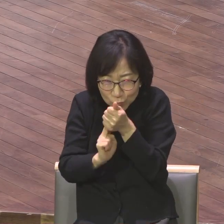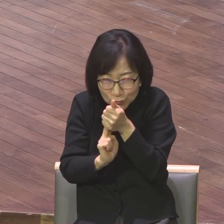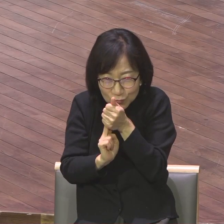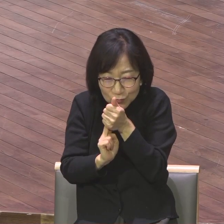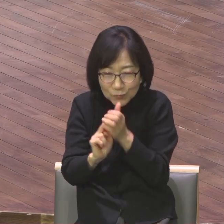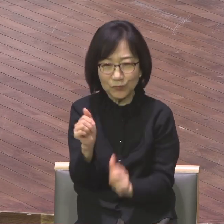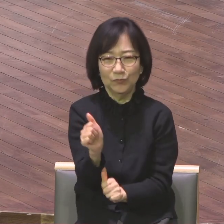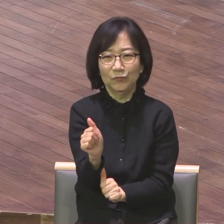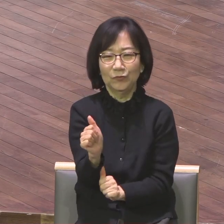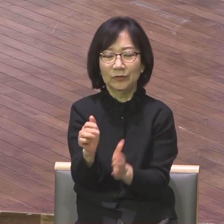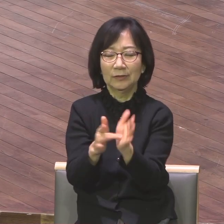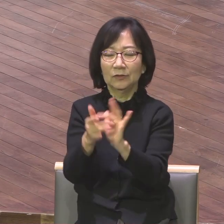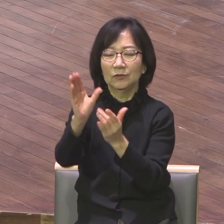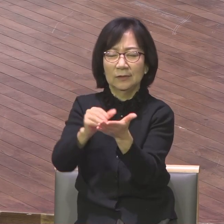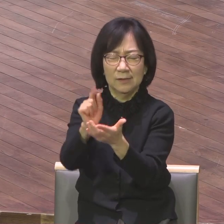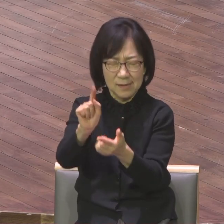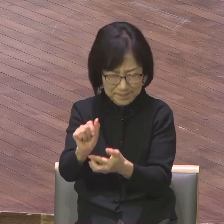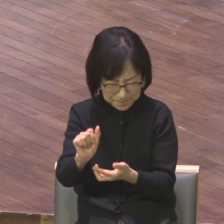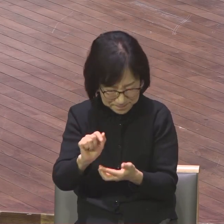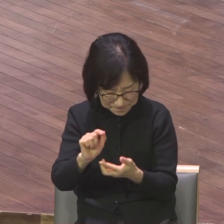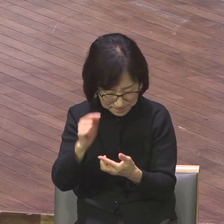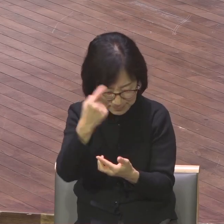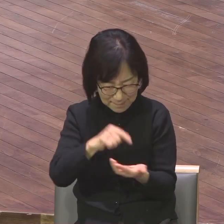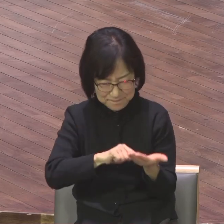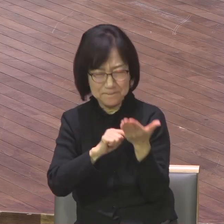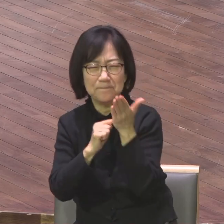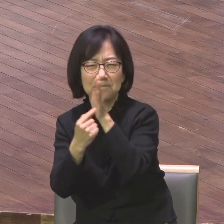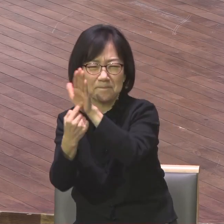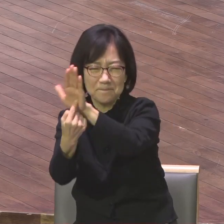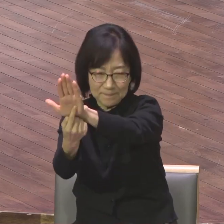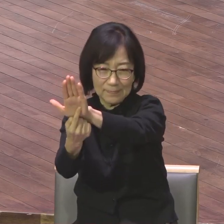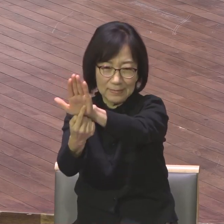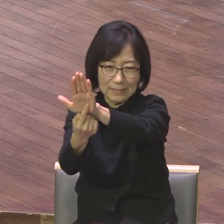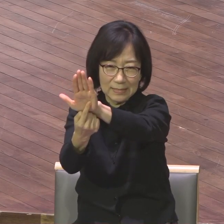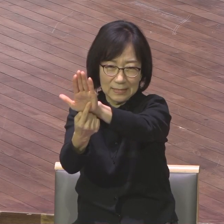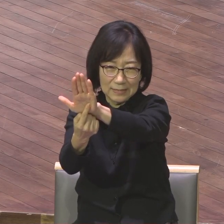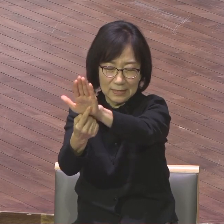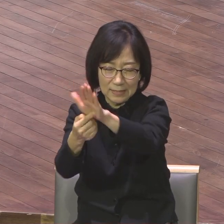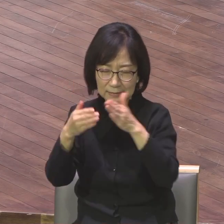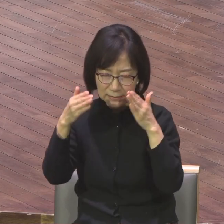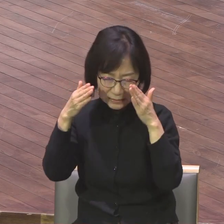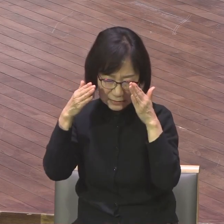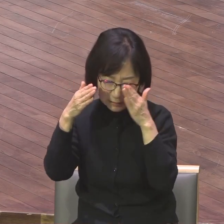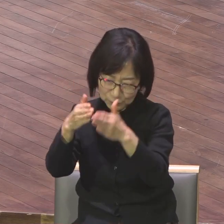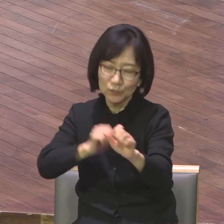이런 인생에 모든 초점을 맞추고 있다라는 고백을 하고 있습니다.